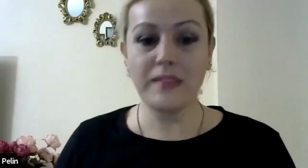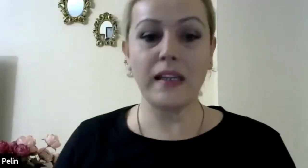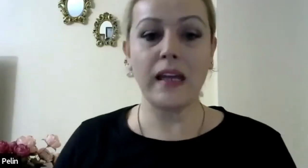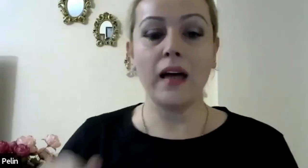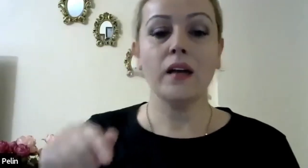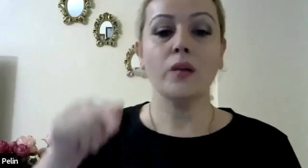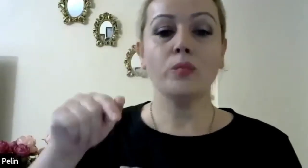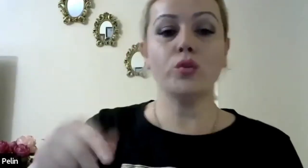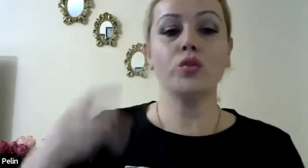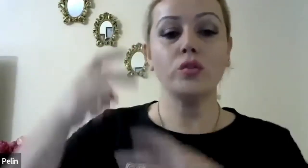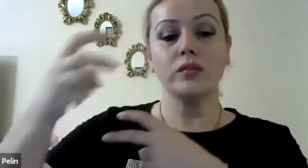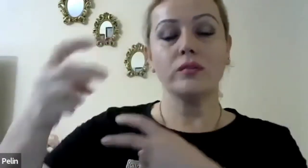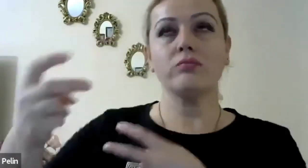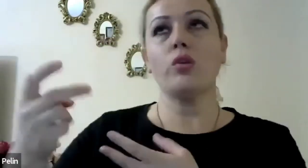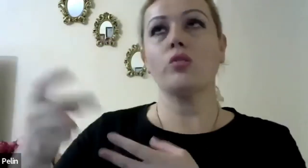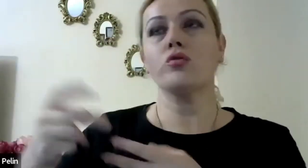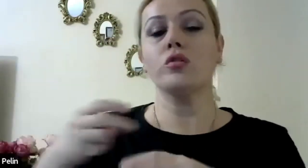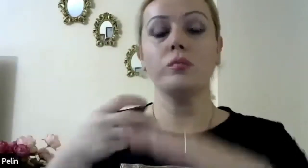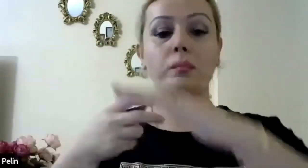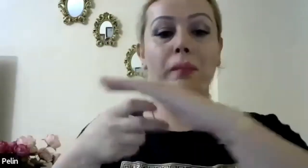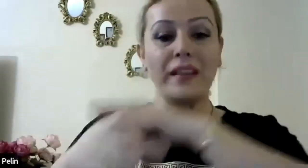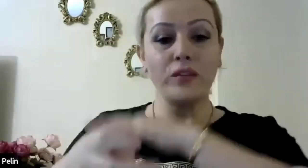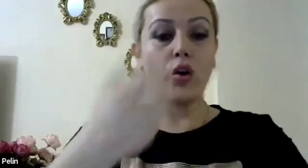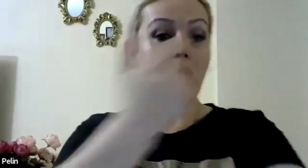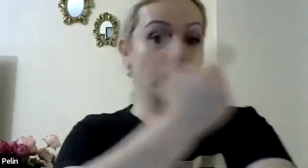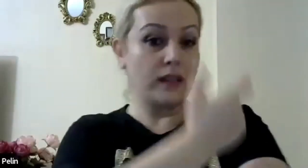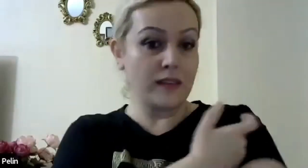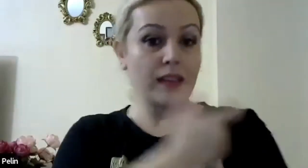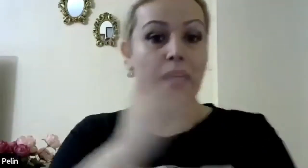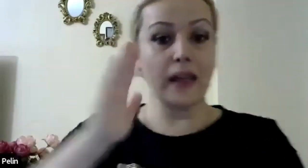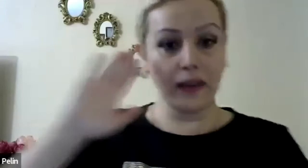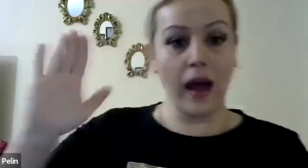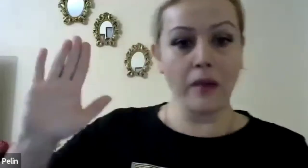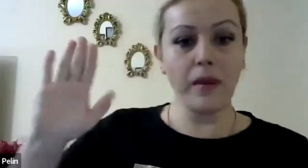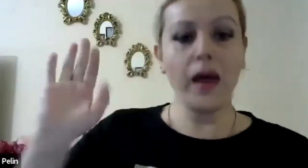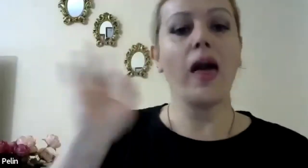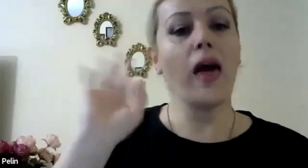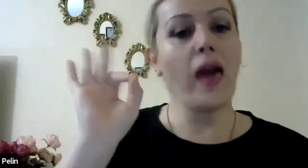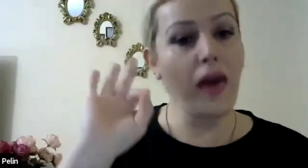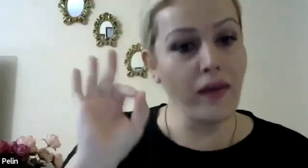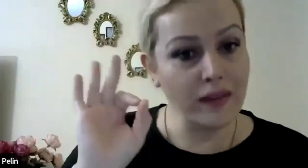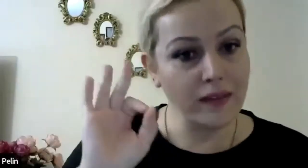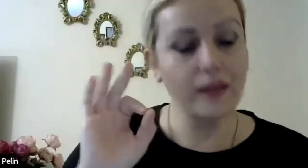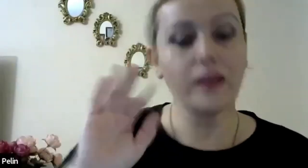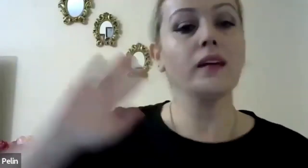Mesela bu ne olsun? Metro Kızılay'a gider mi? Evet